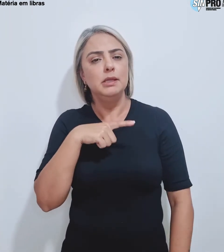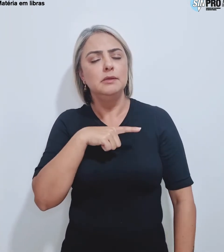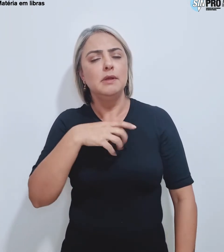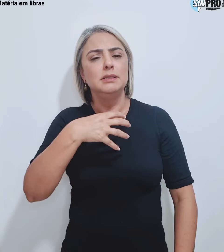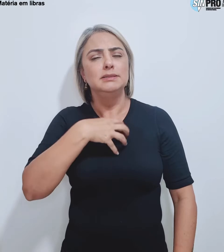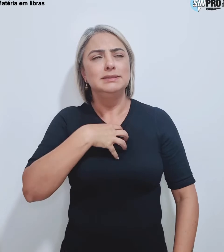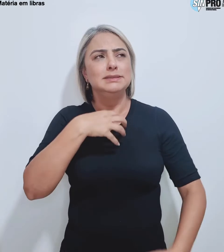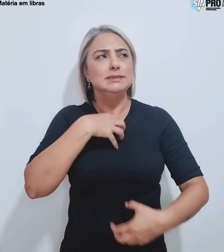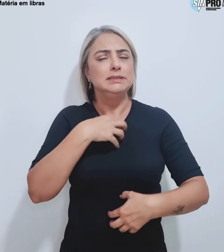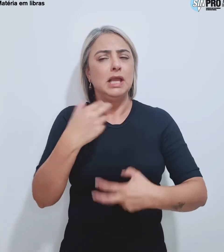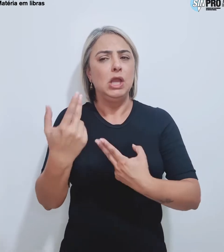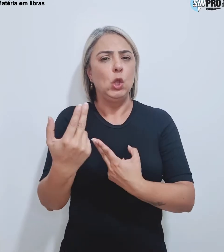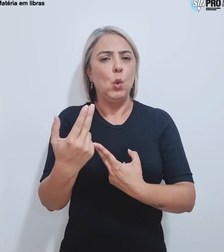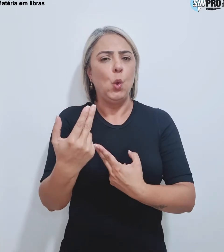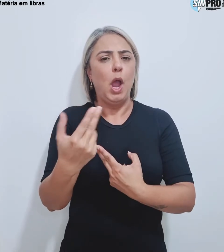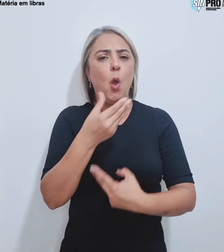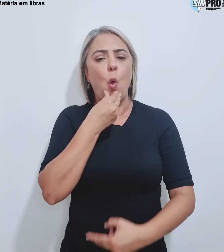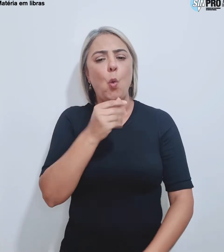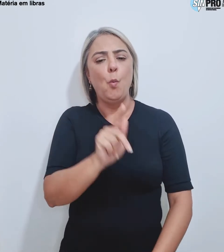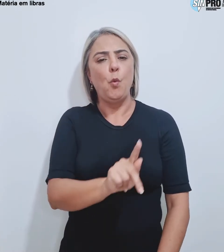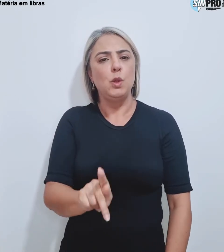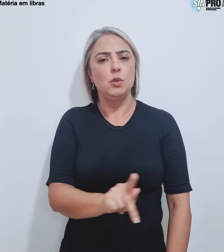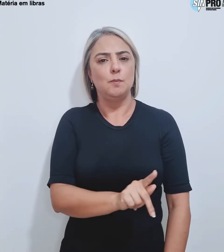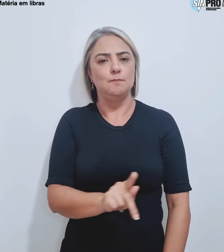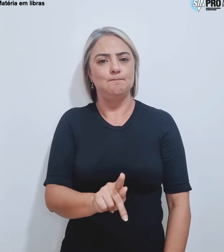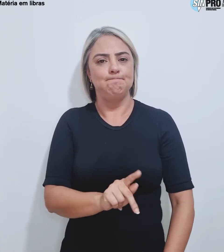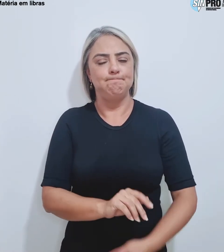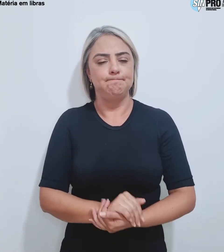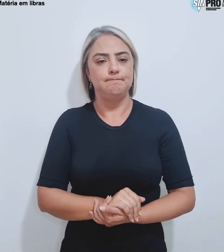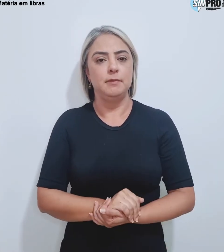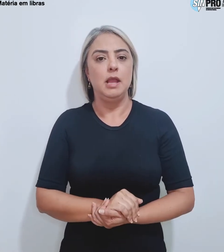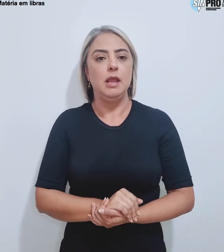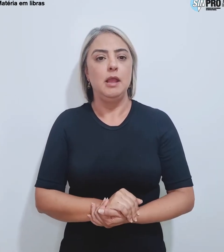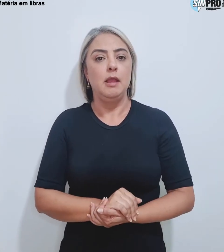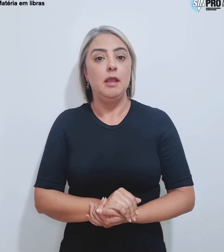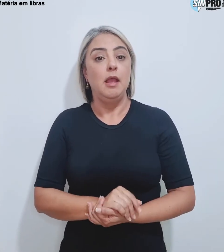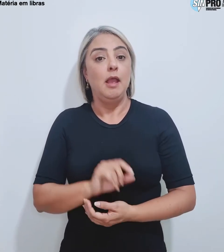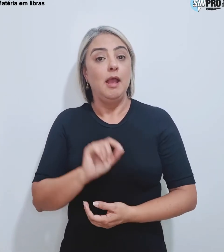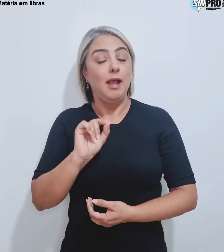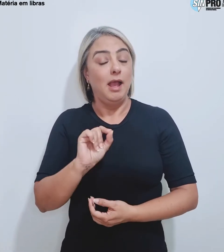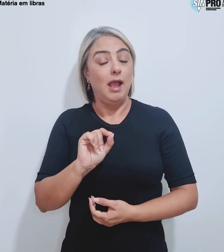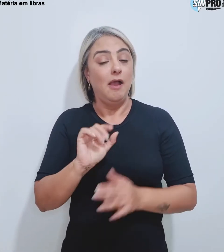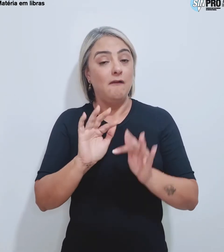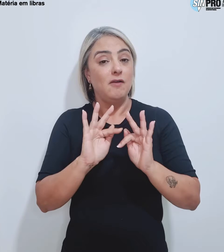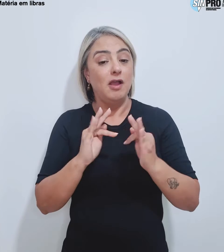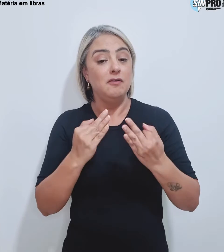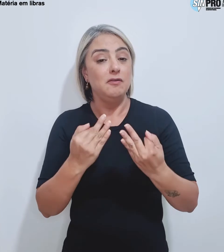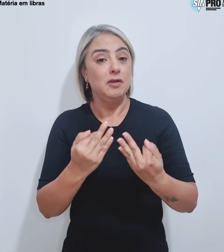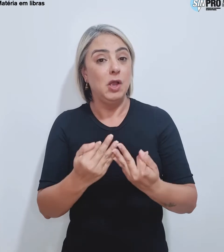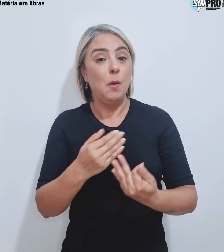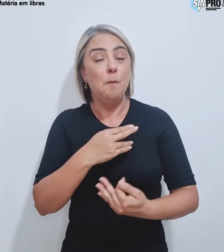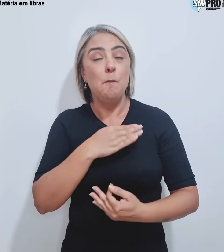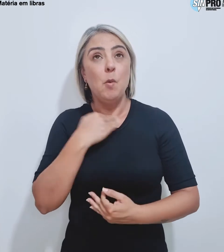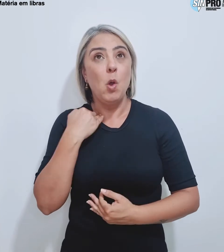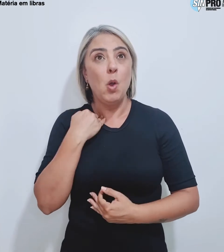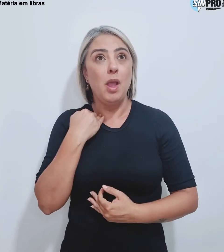apresentaram sintomas semelhantes ao do professor. Faltar para a família é o meu maior